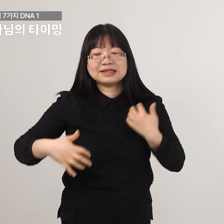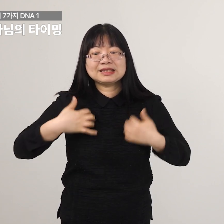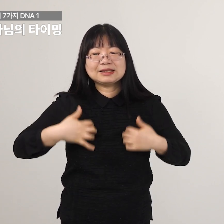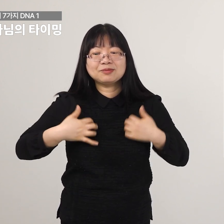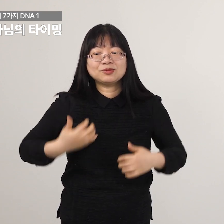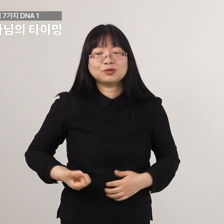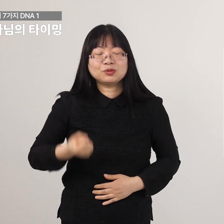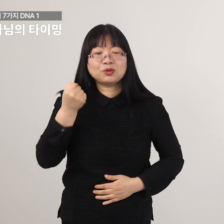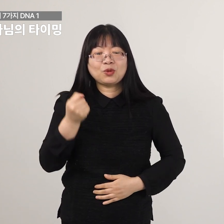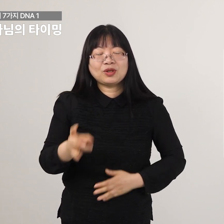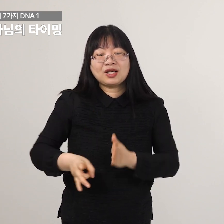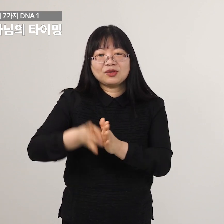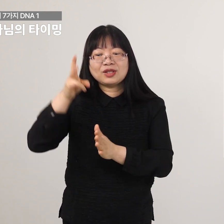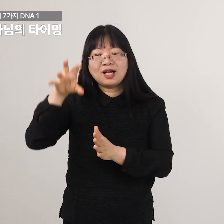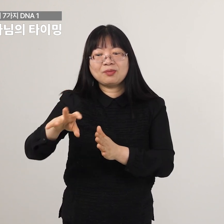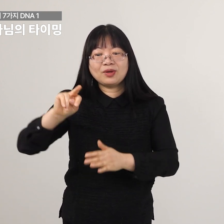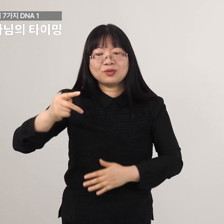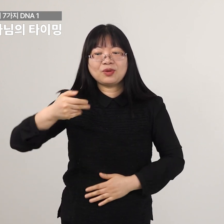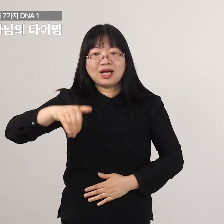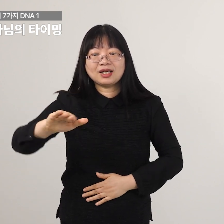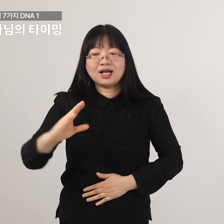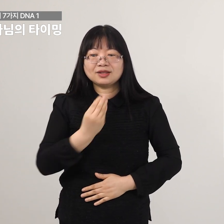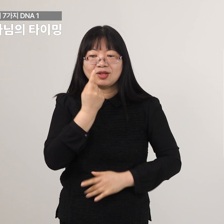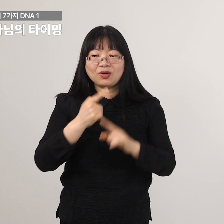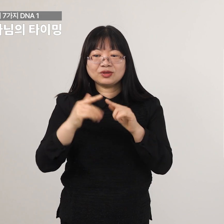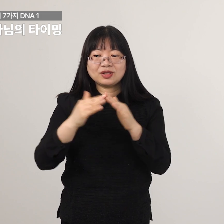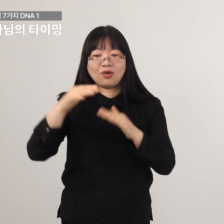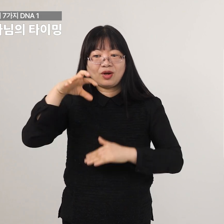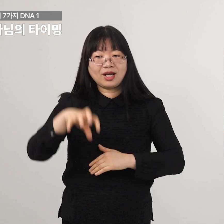기쁨으로 예루살렘에 돌아가서 성전에서